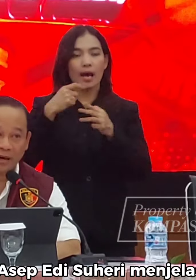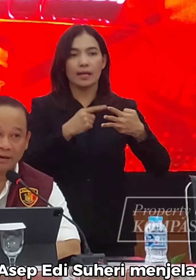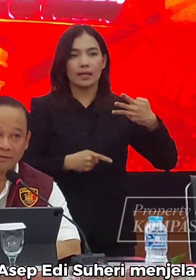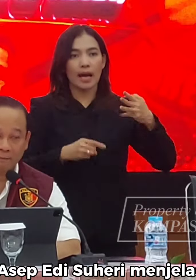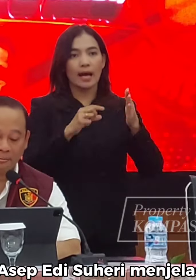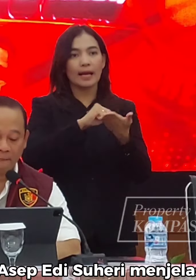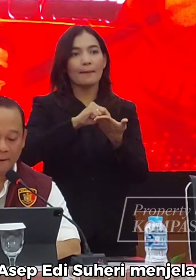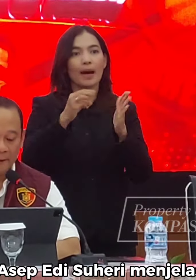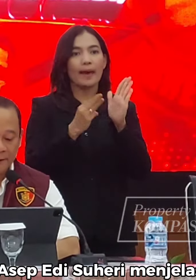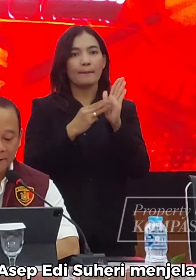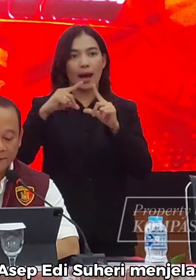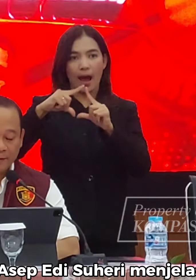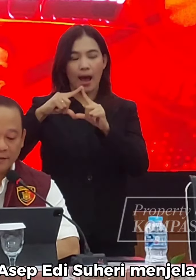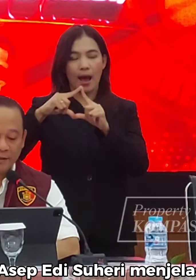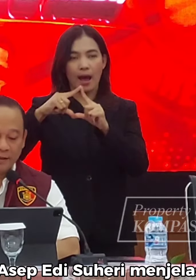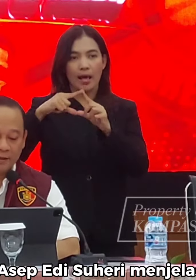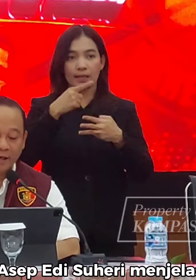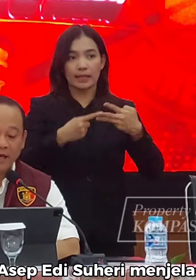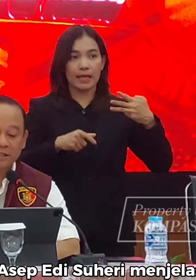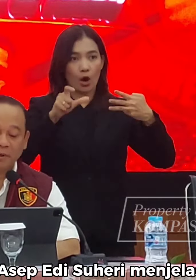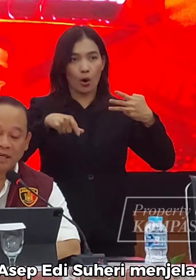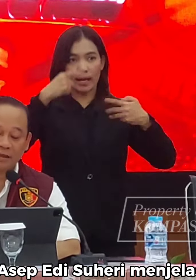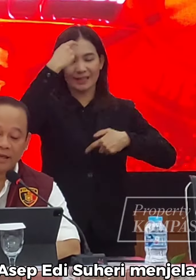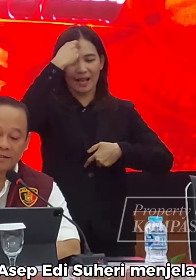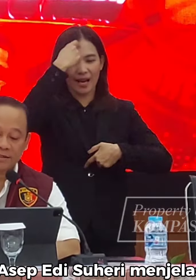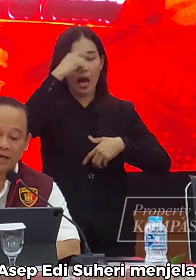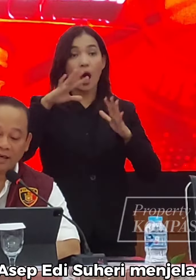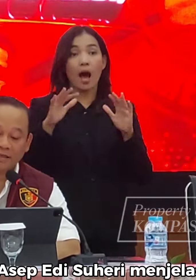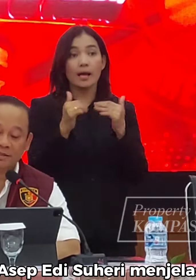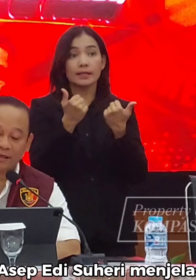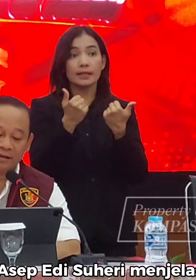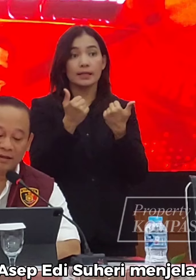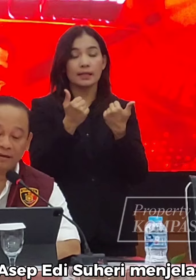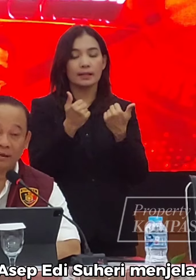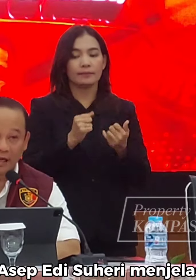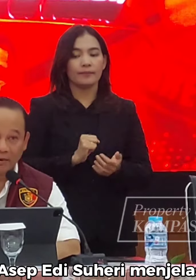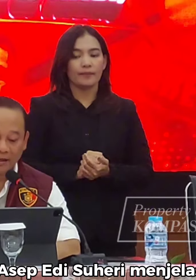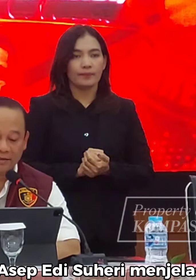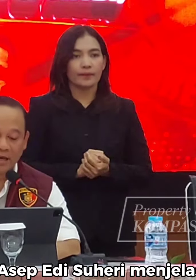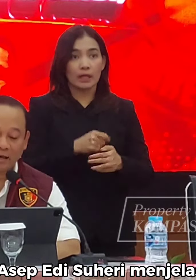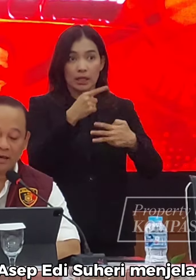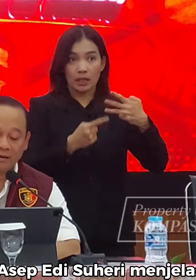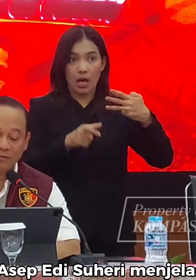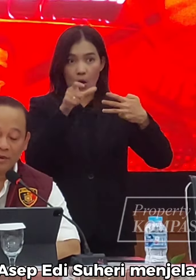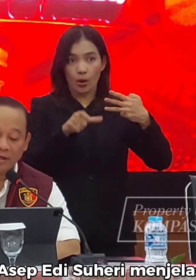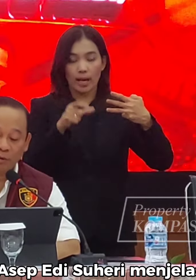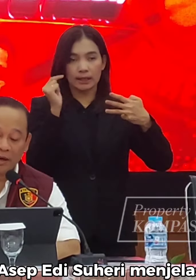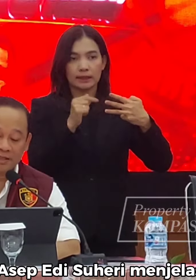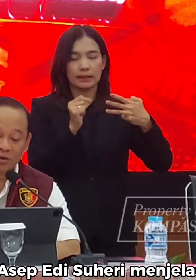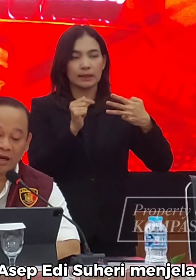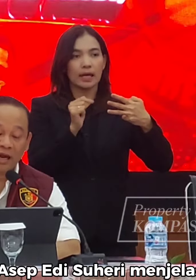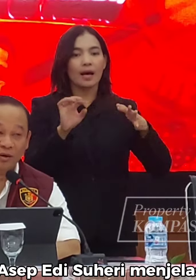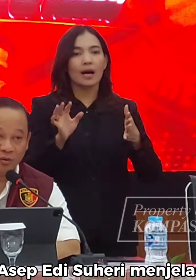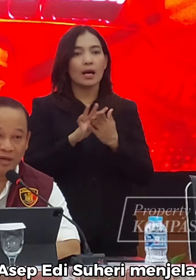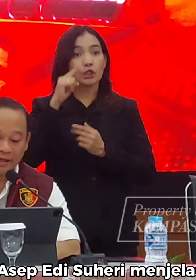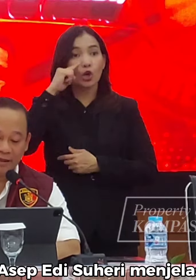adalah Ma Dari hasil pemisaan DS alias t dan TM alias ak yang merupakan